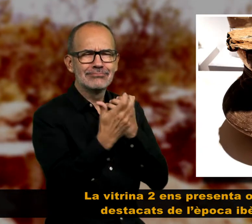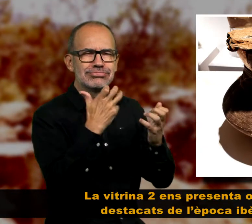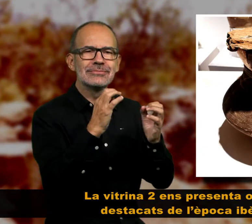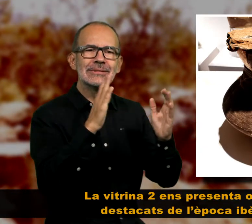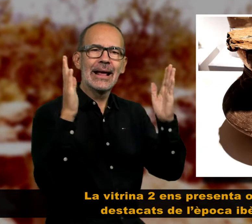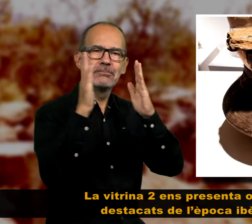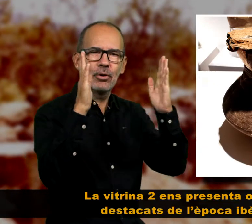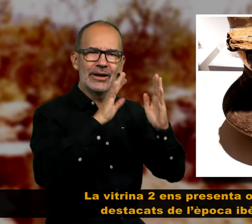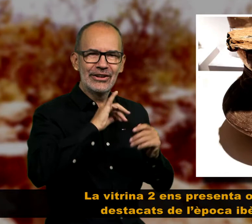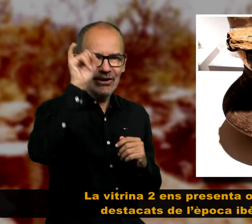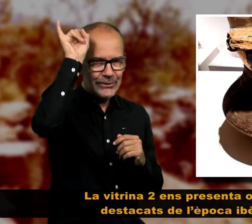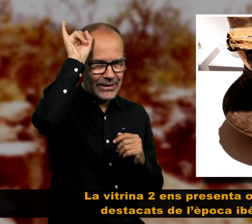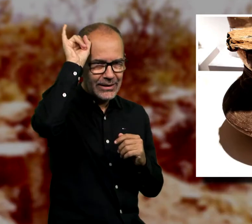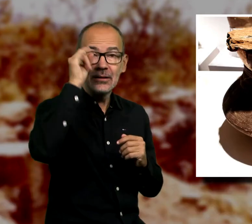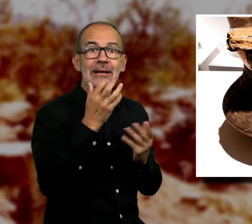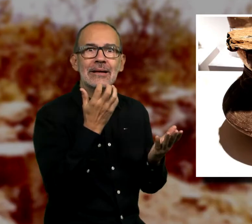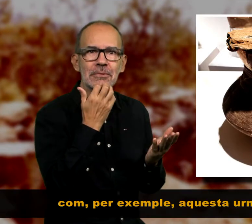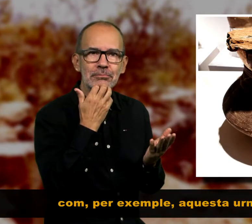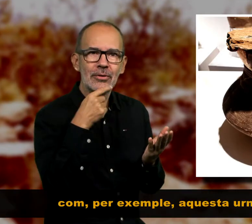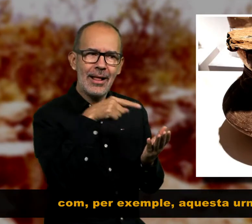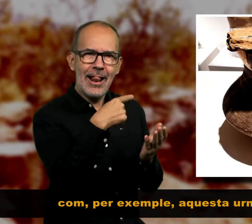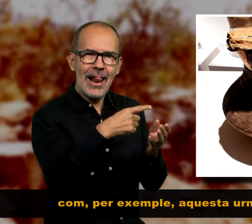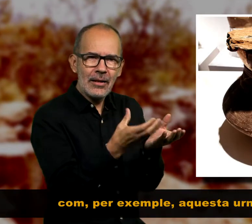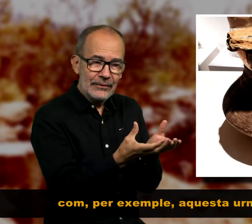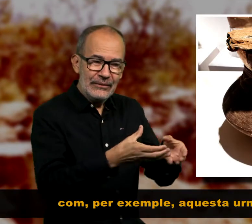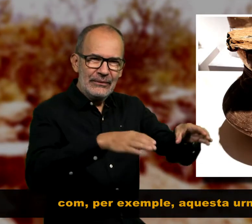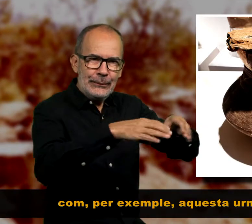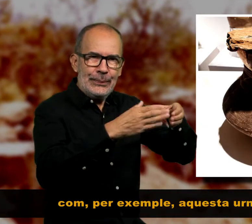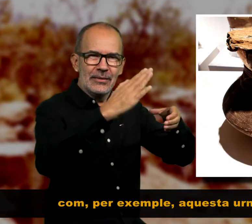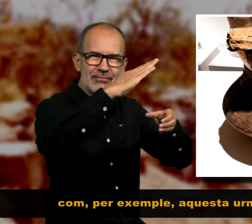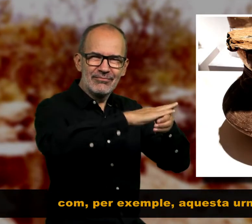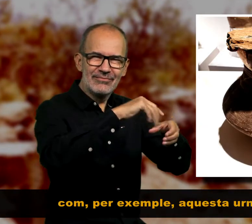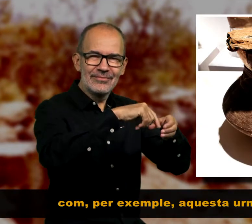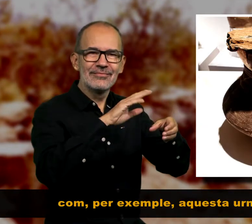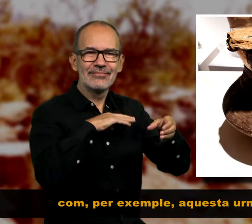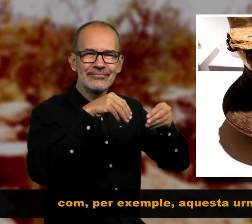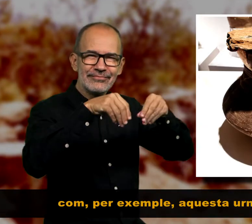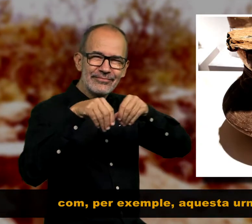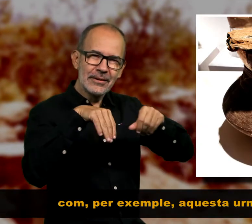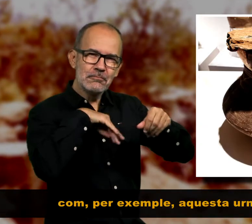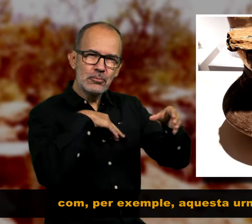La vitrina 2 ens presenta objectes destacats de l'època ibèrica, com per exemple aquesta urna